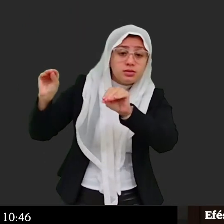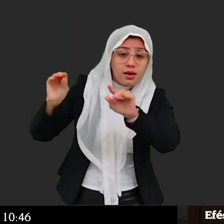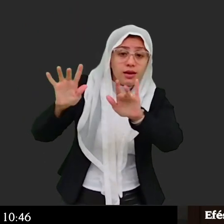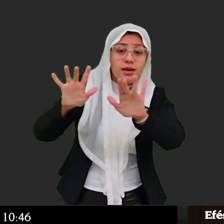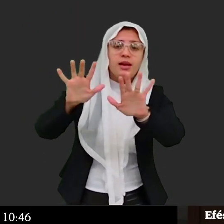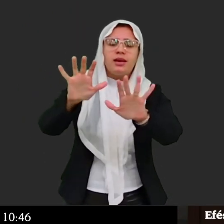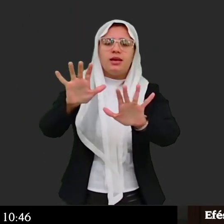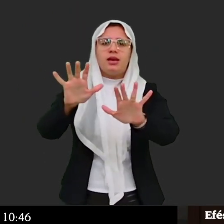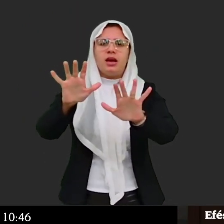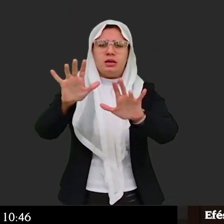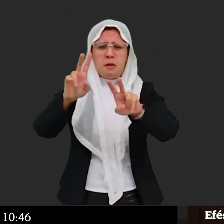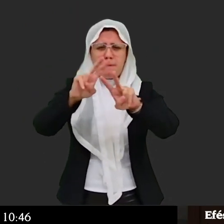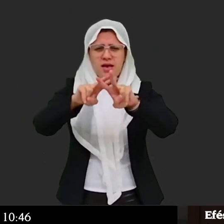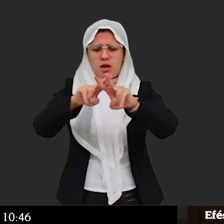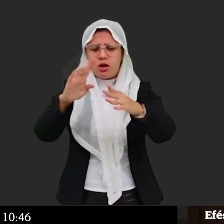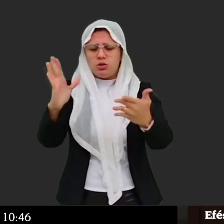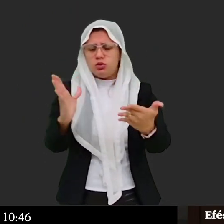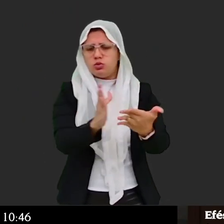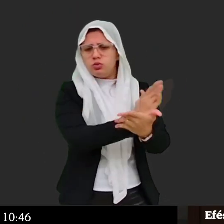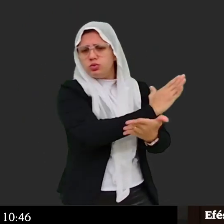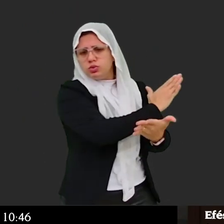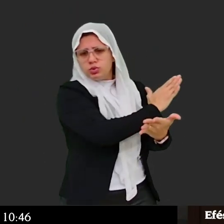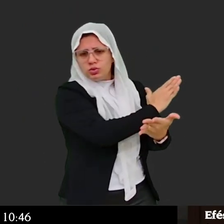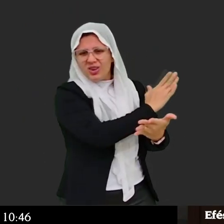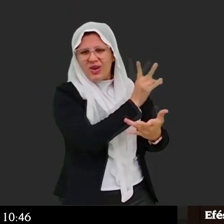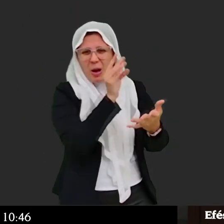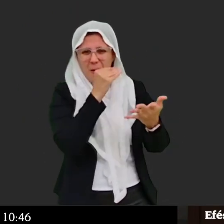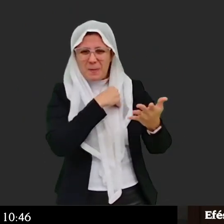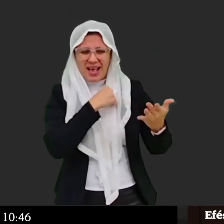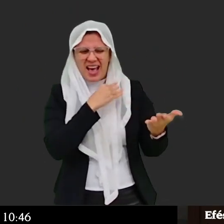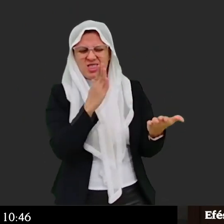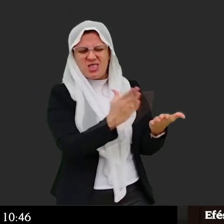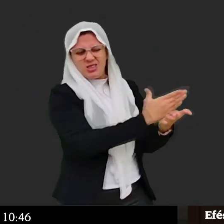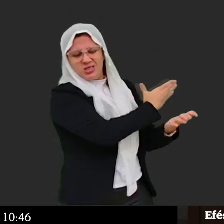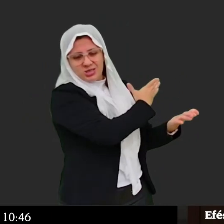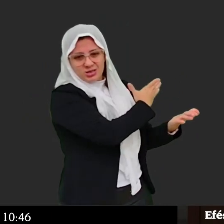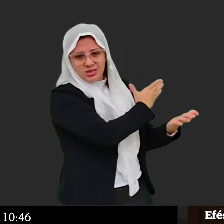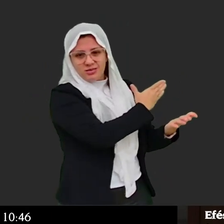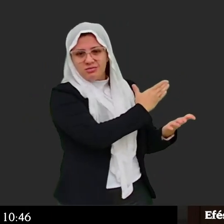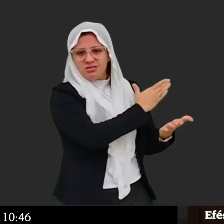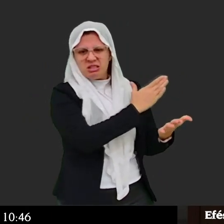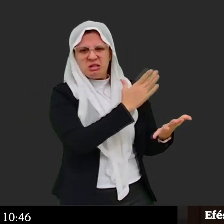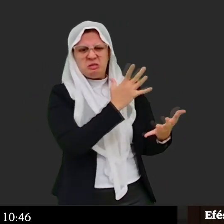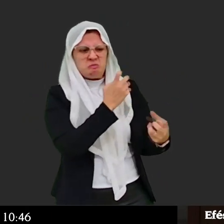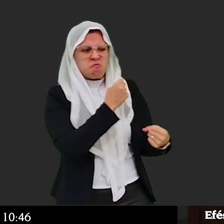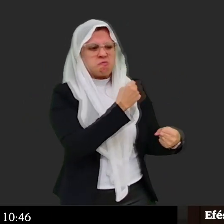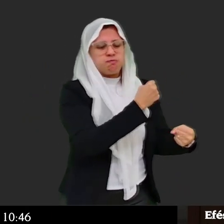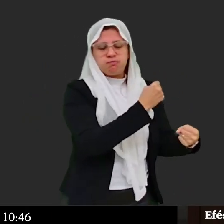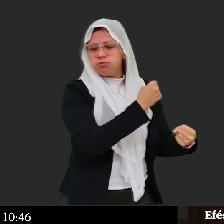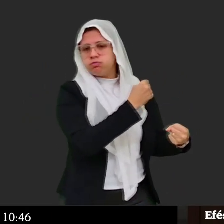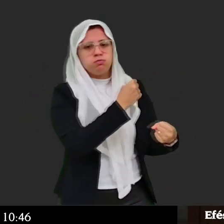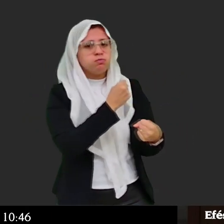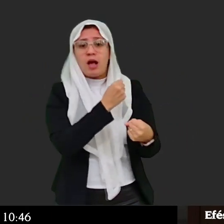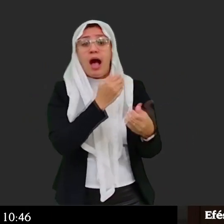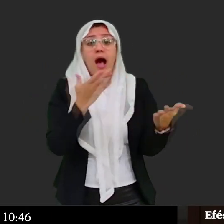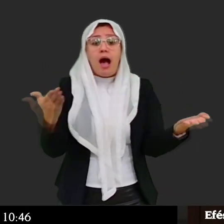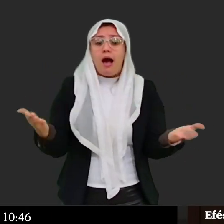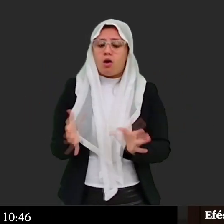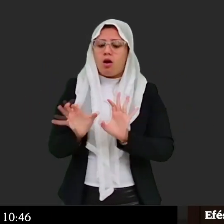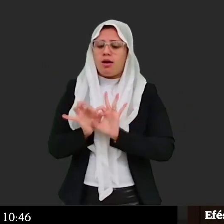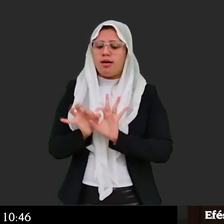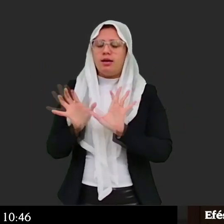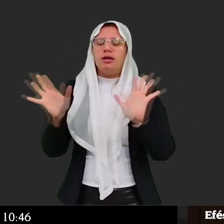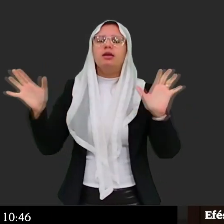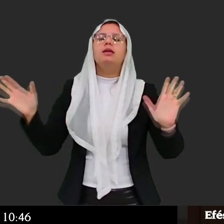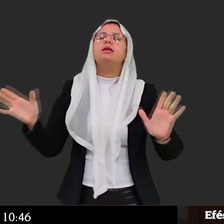segurou, prendeu o pecado. Então ele não tem mais poder sobre nós. Somos livres para servir a Deus.